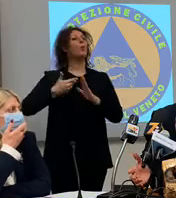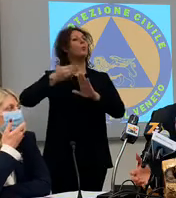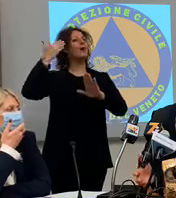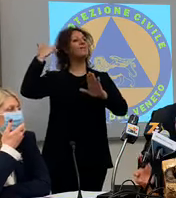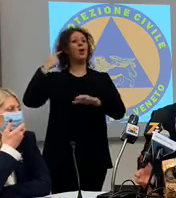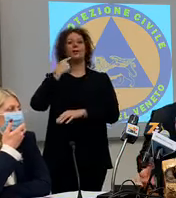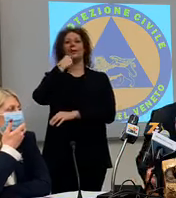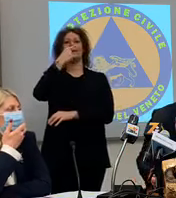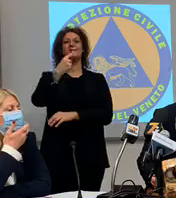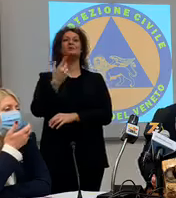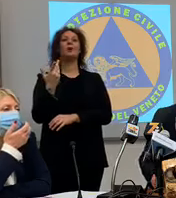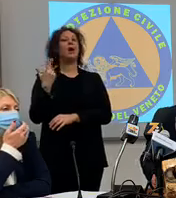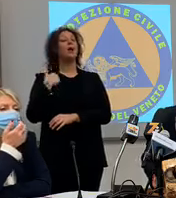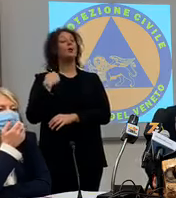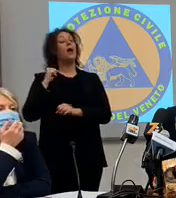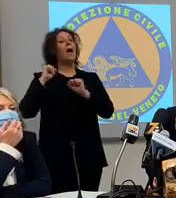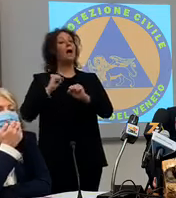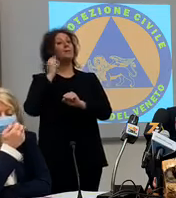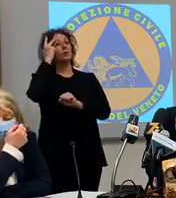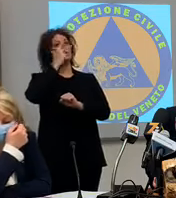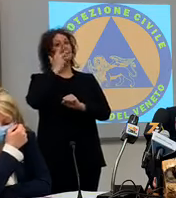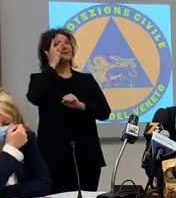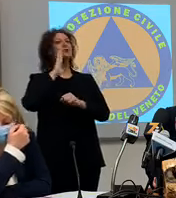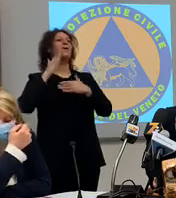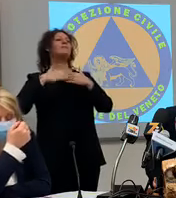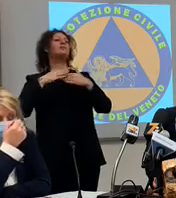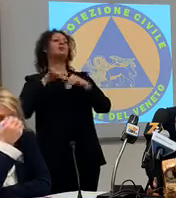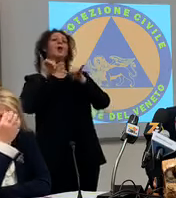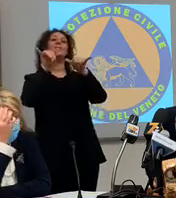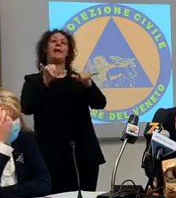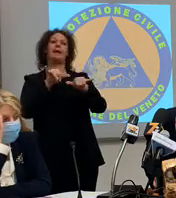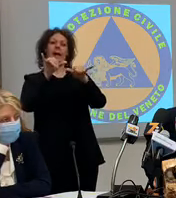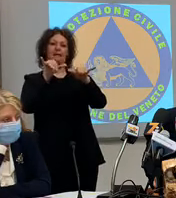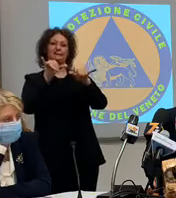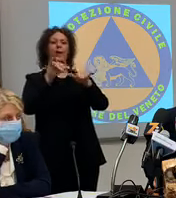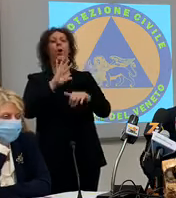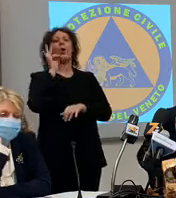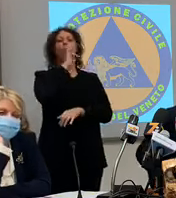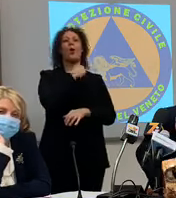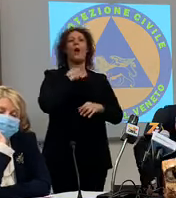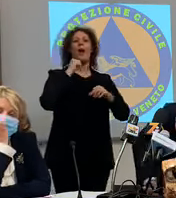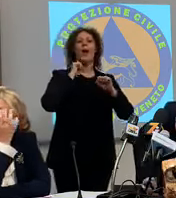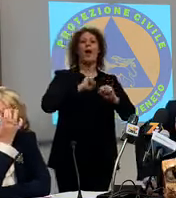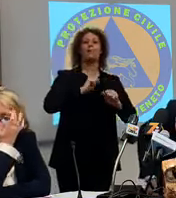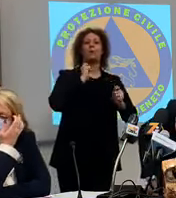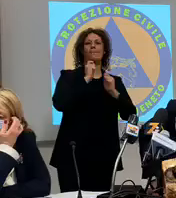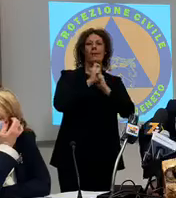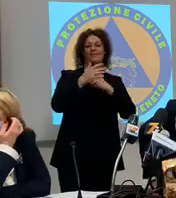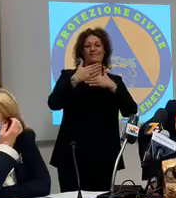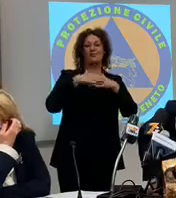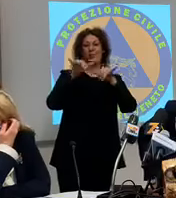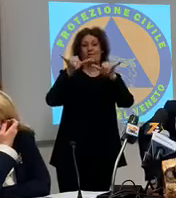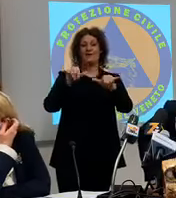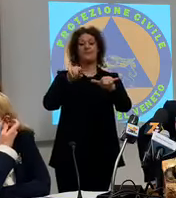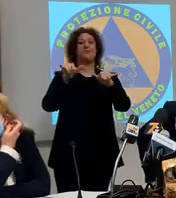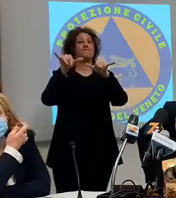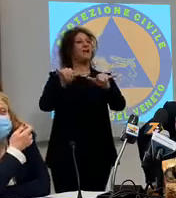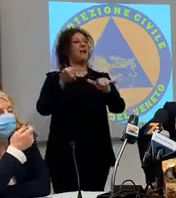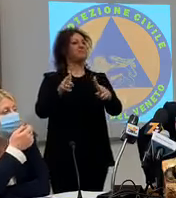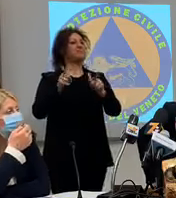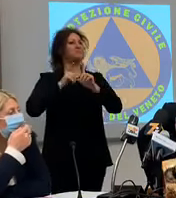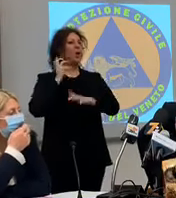no abbiamo pensato e secondo me correttamente ci siamo anche Confrontati con con il rettore peraltro